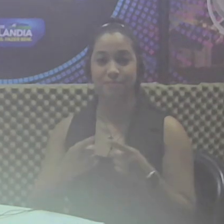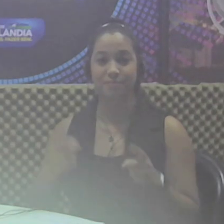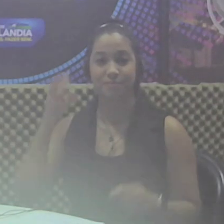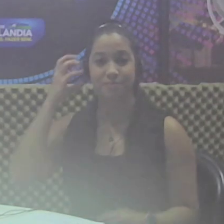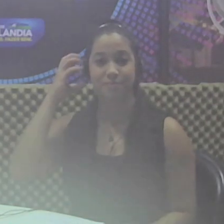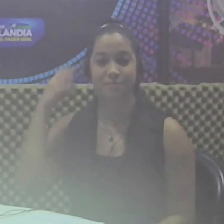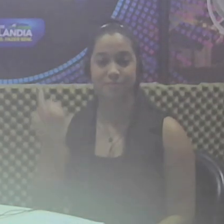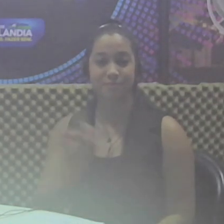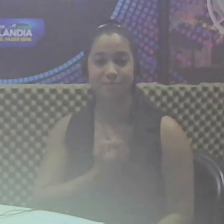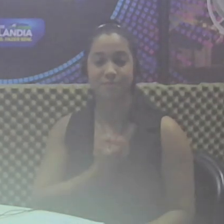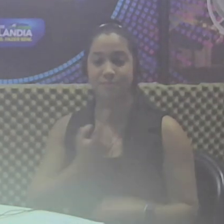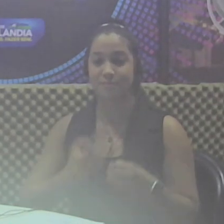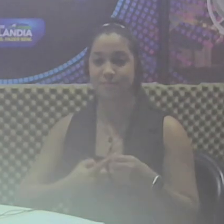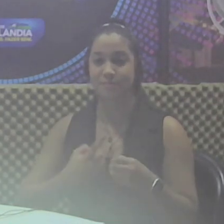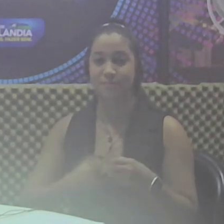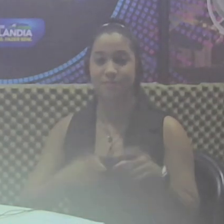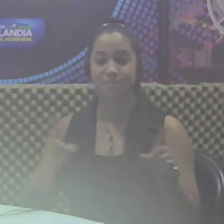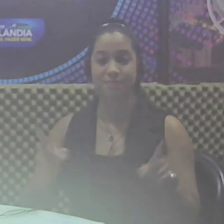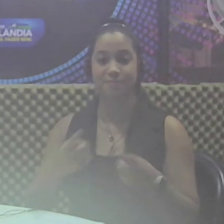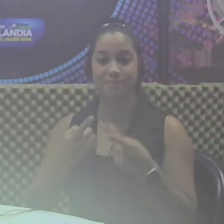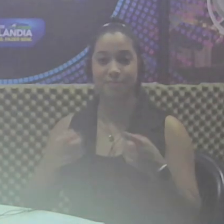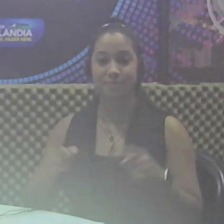Rádio Nossa Cidade.